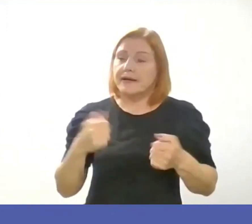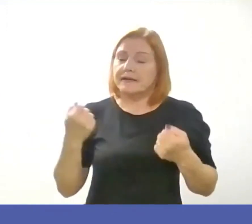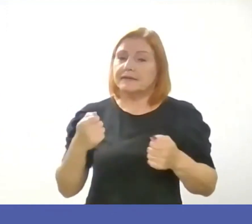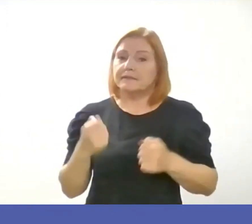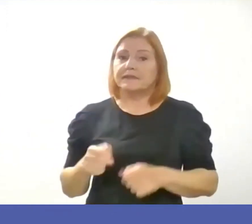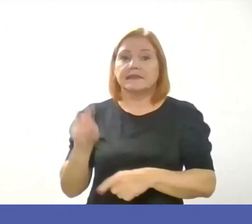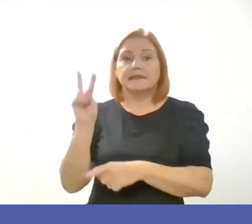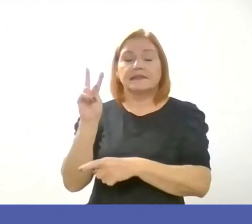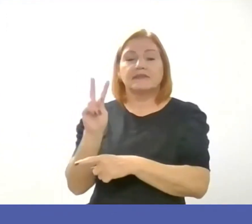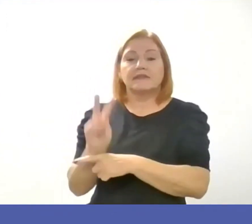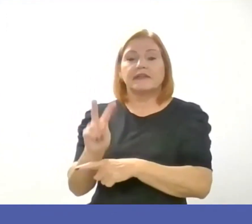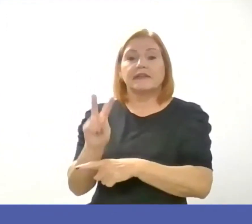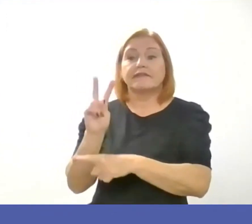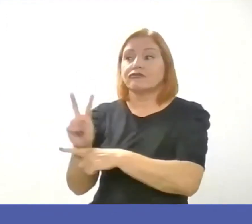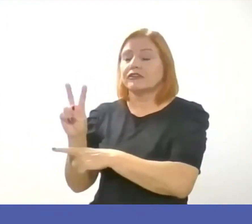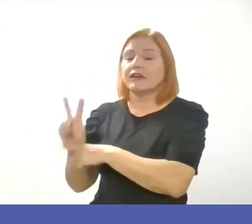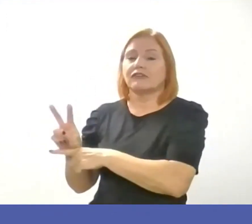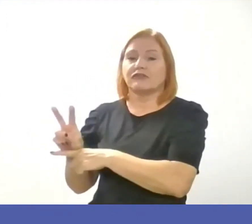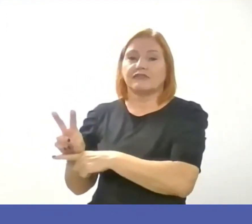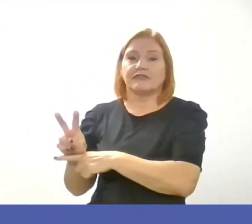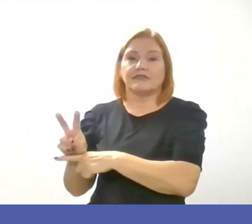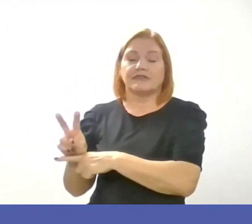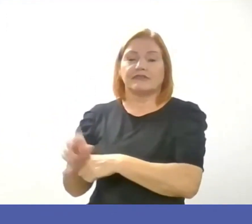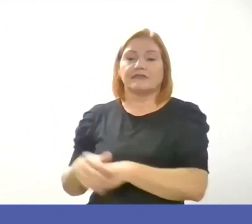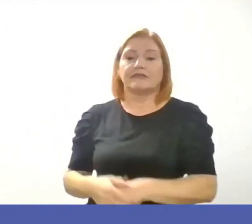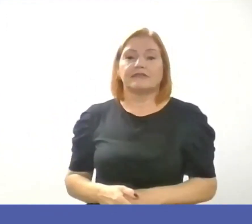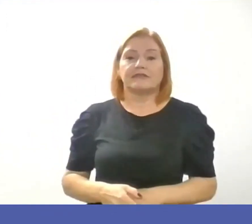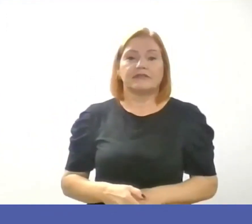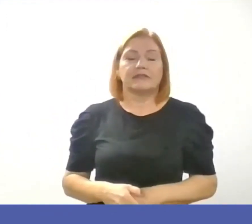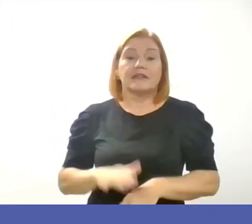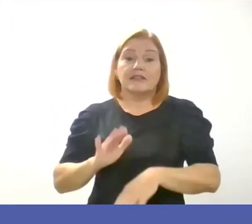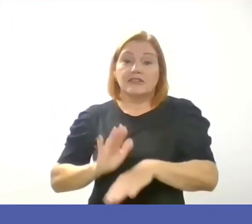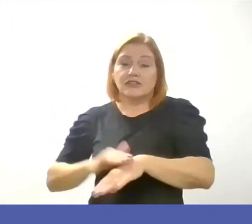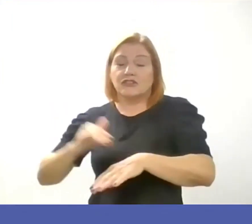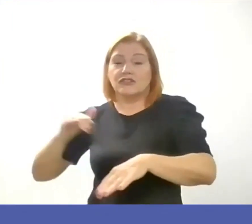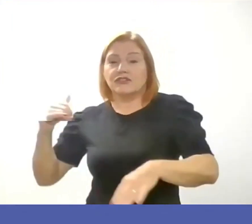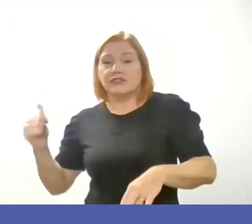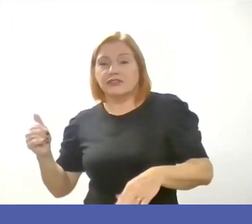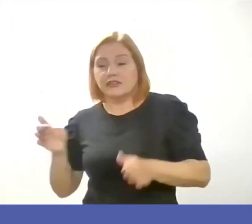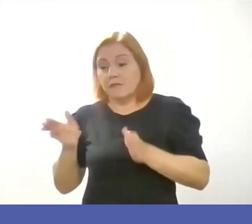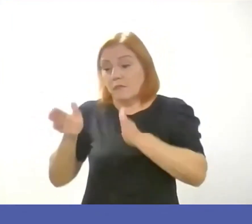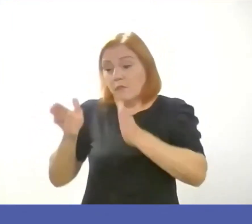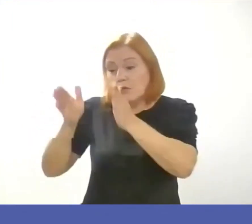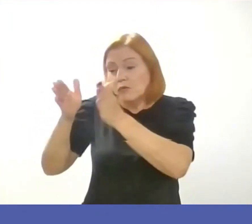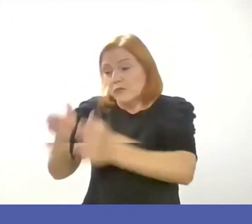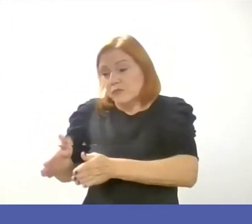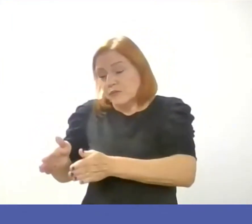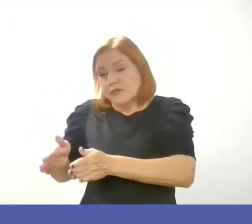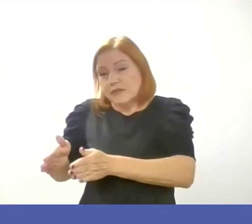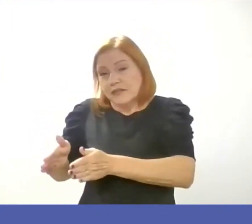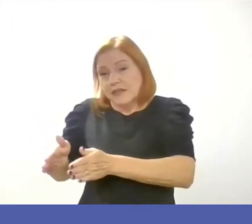hora os que estão fora da caixa,